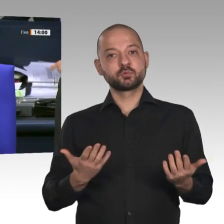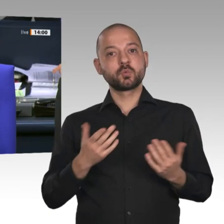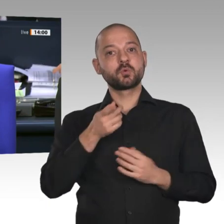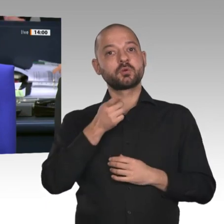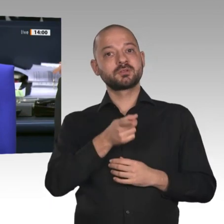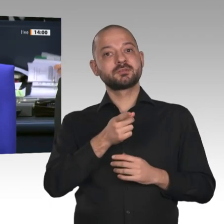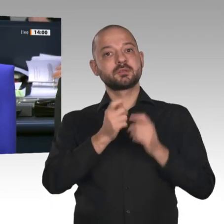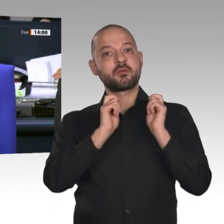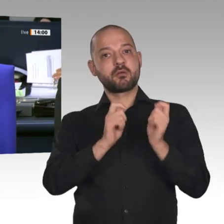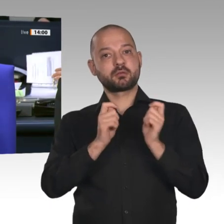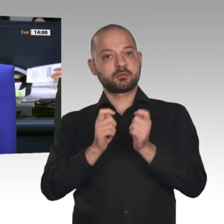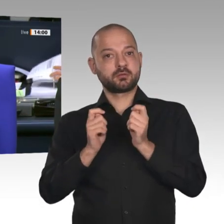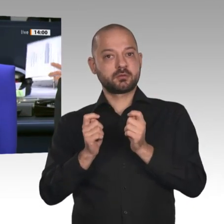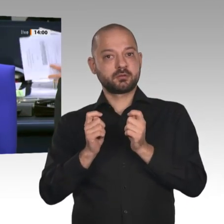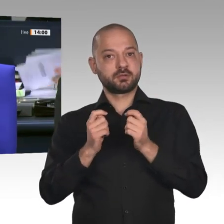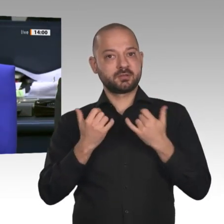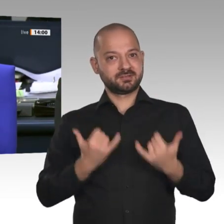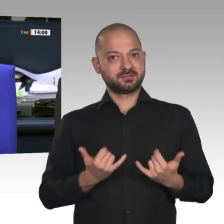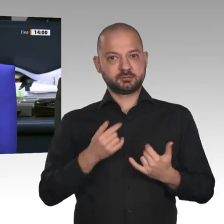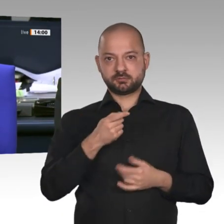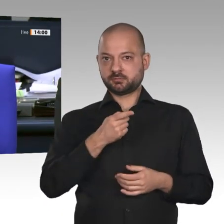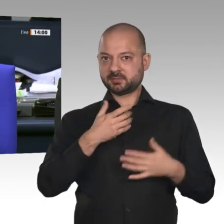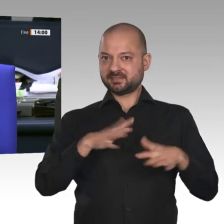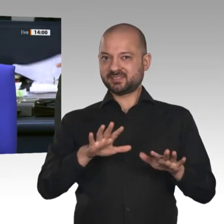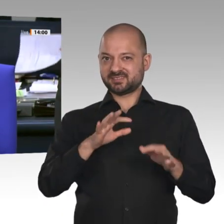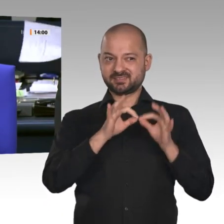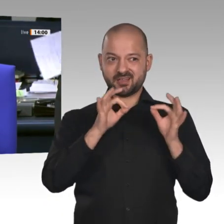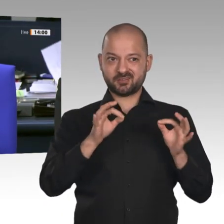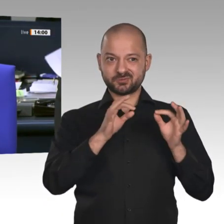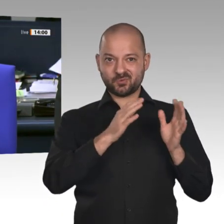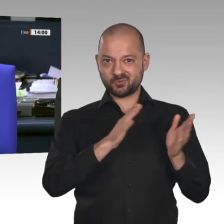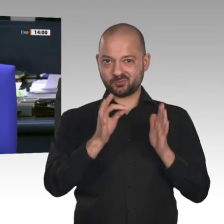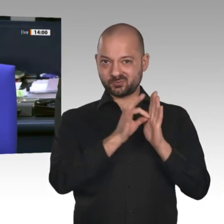wir gerade in dieser im vorangegangenen